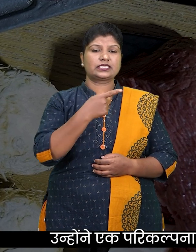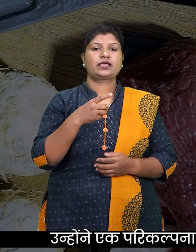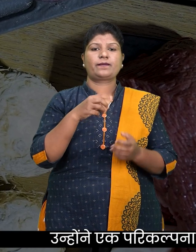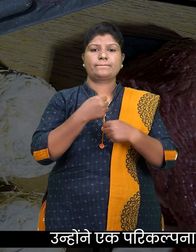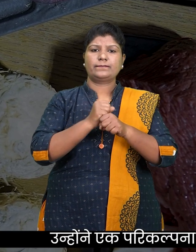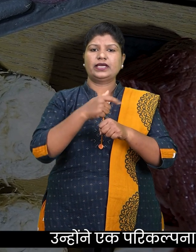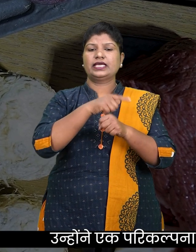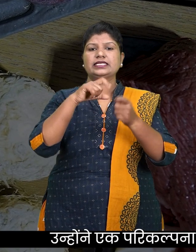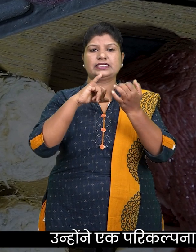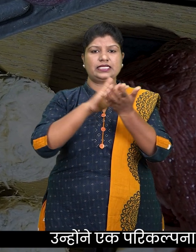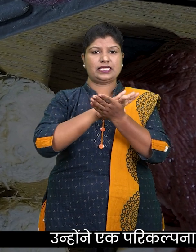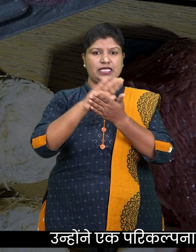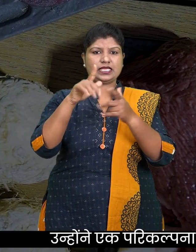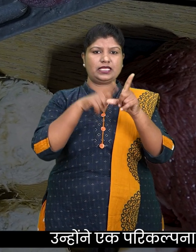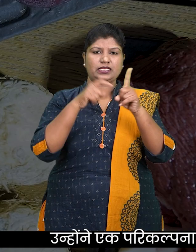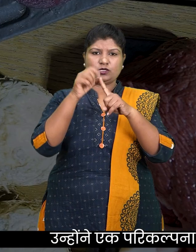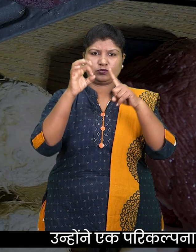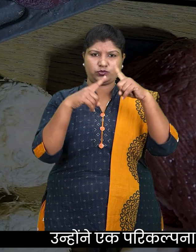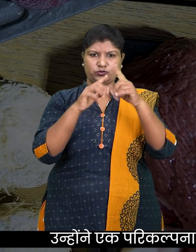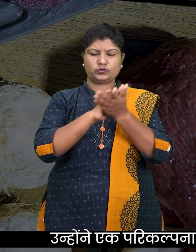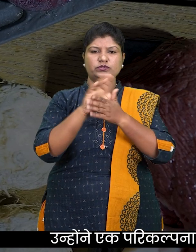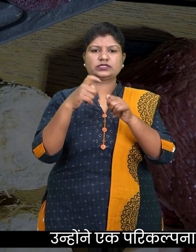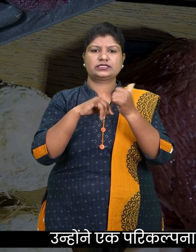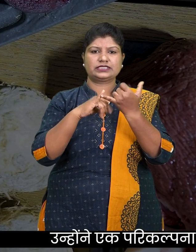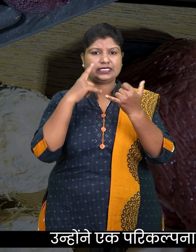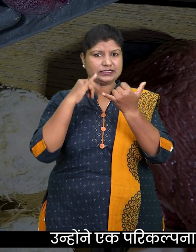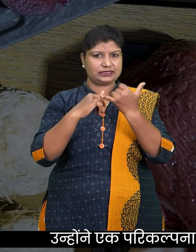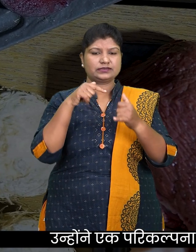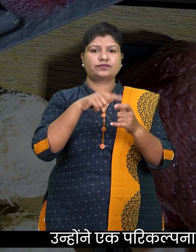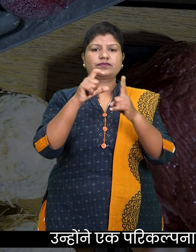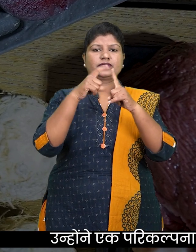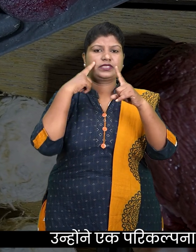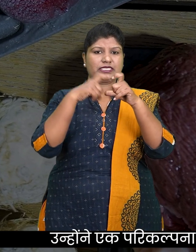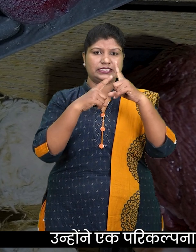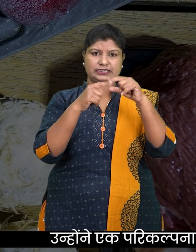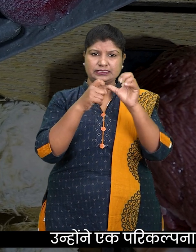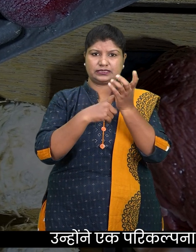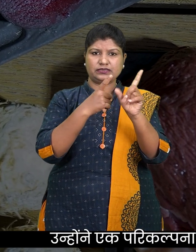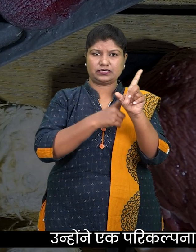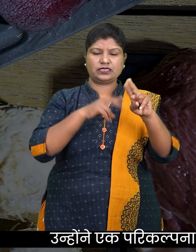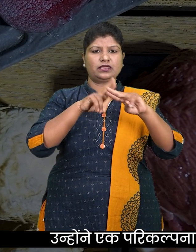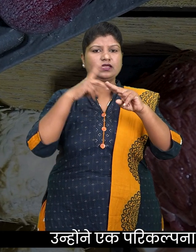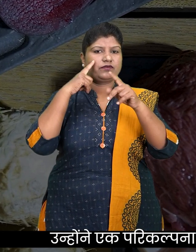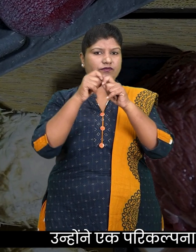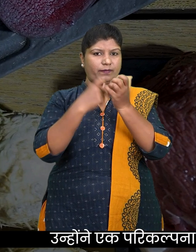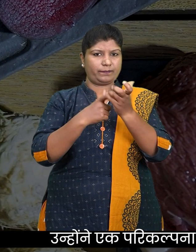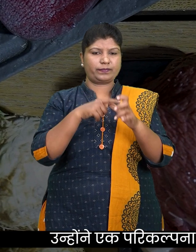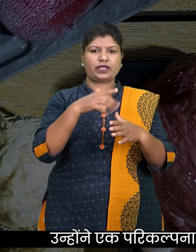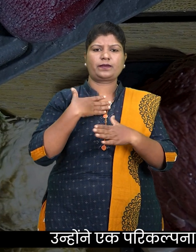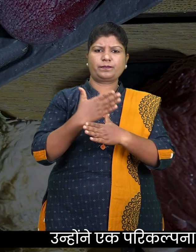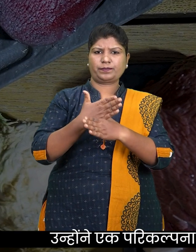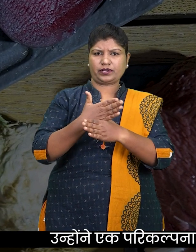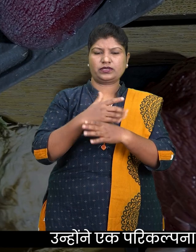उन्होंने एक परिकल्पना बनाई कि आहार रेशा कुछ बीमारियों को रोक सकता है,